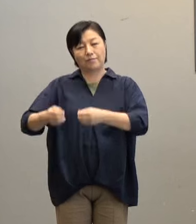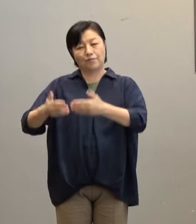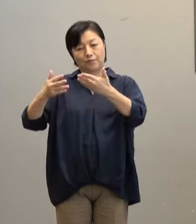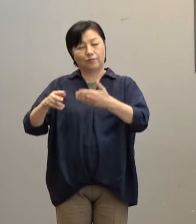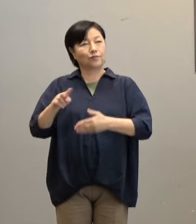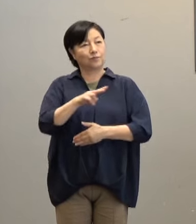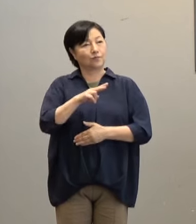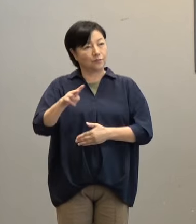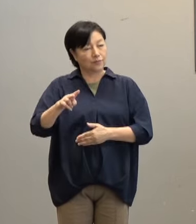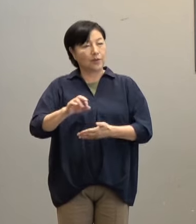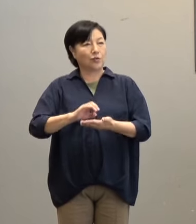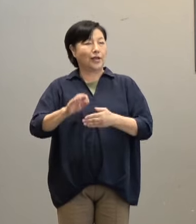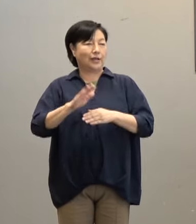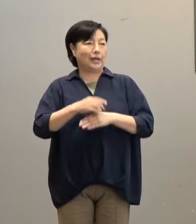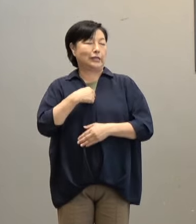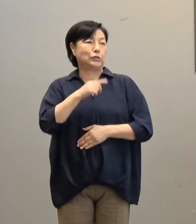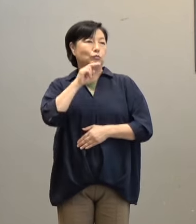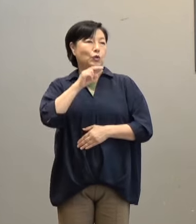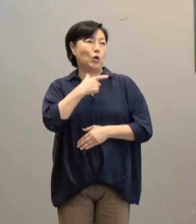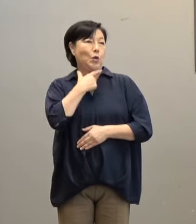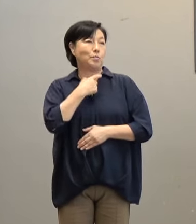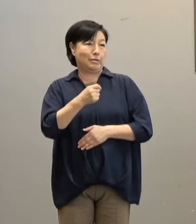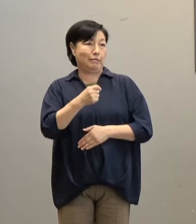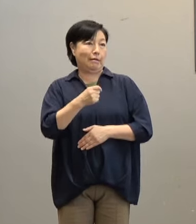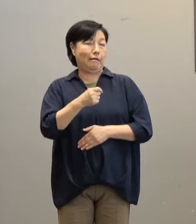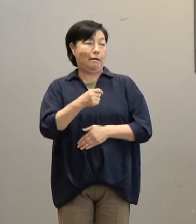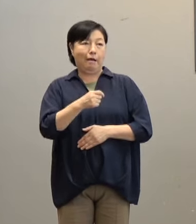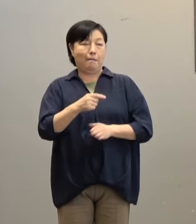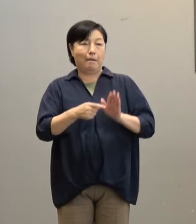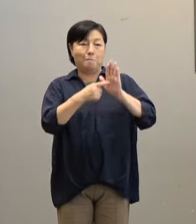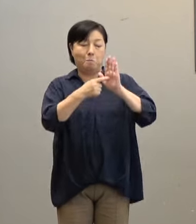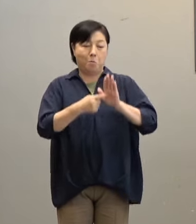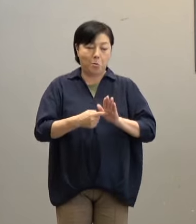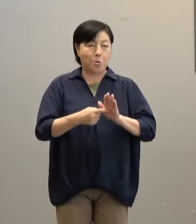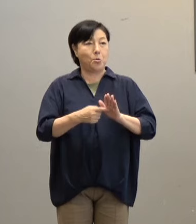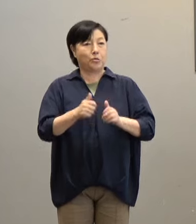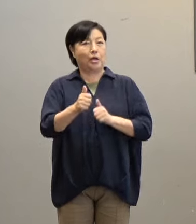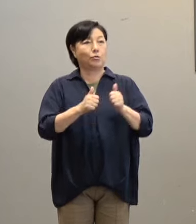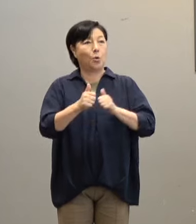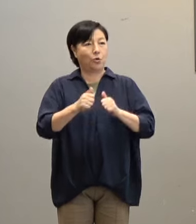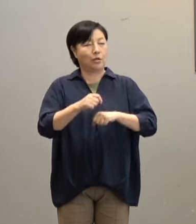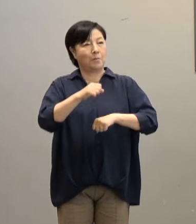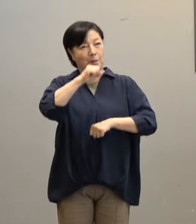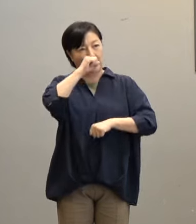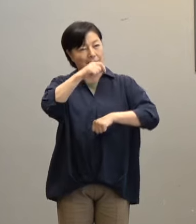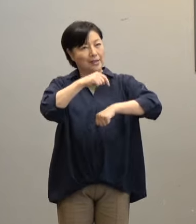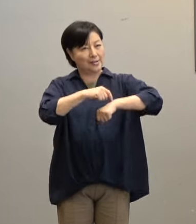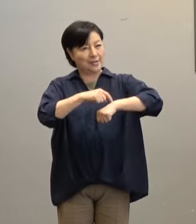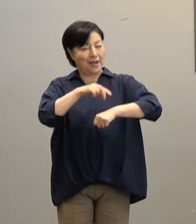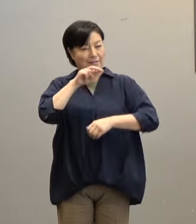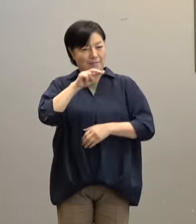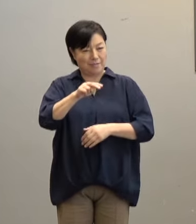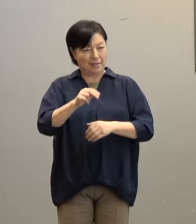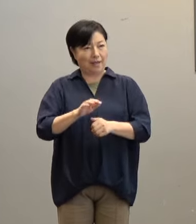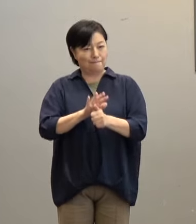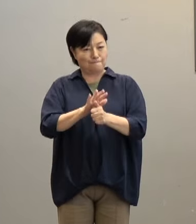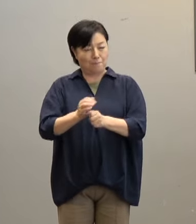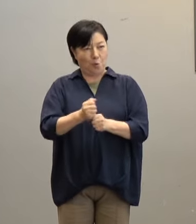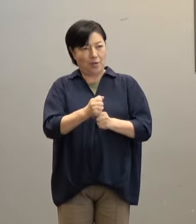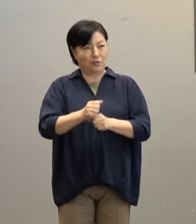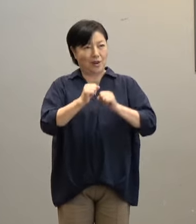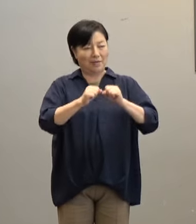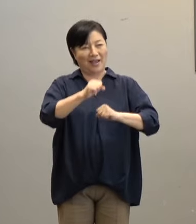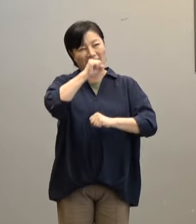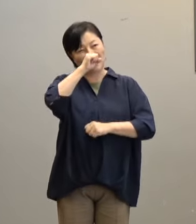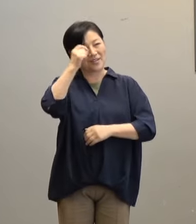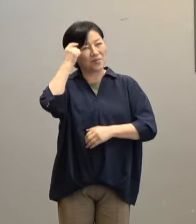ながらですね、自分の見たい、マイナーな、ね、競技も含めてですね、いい時間に見て行けばいいのかなというふうに思っております